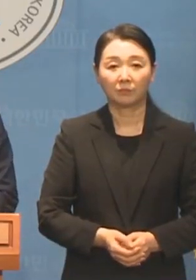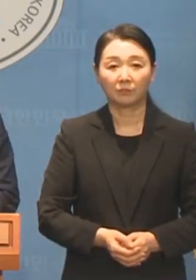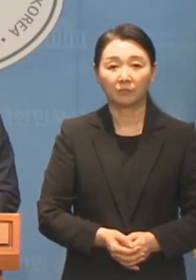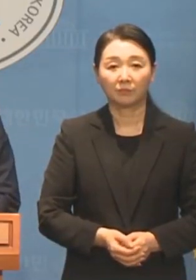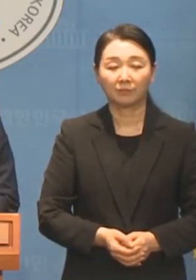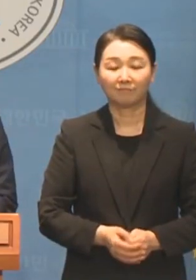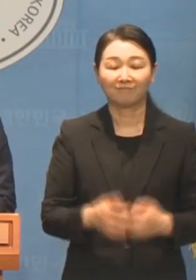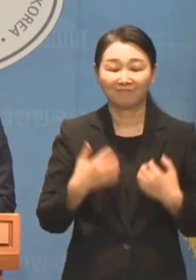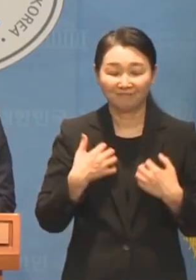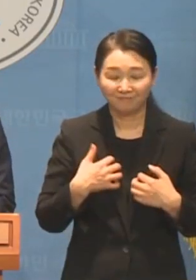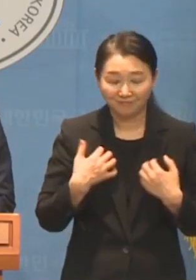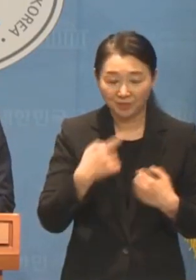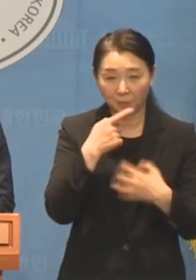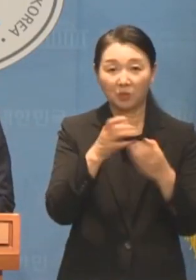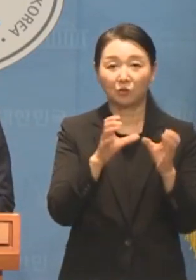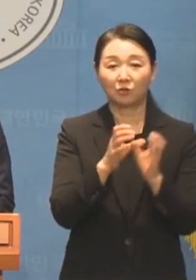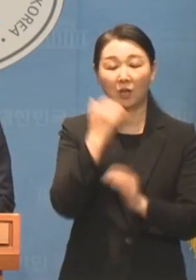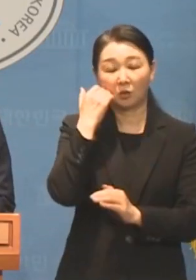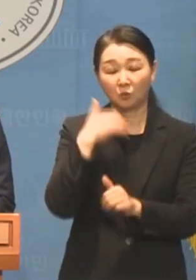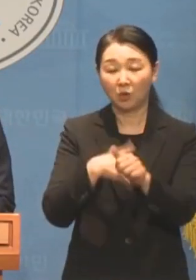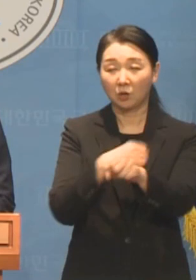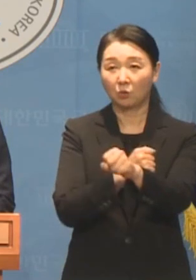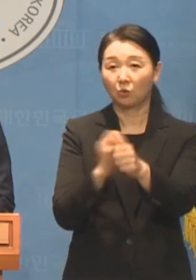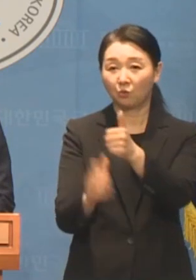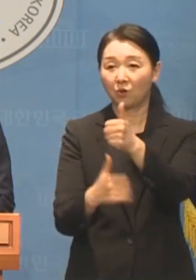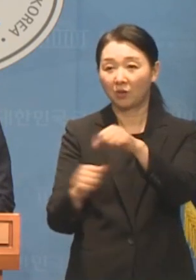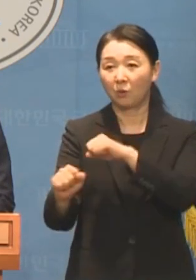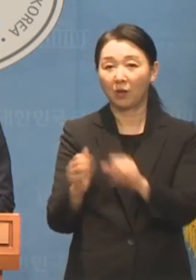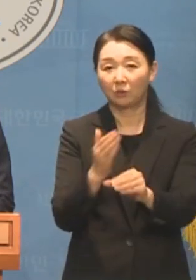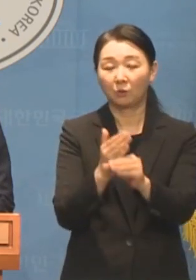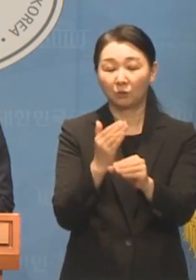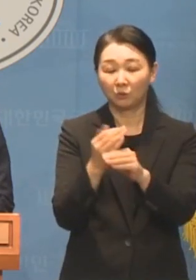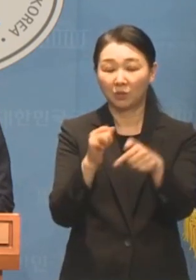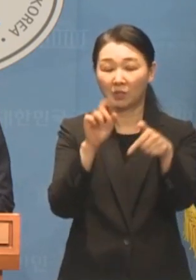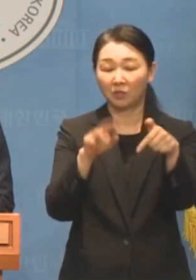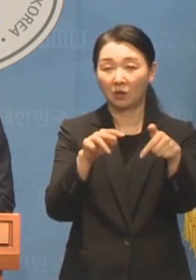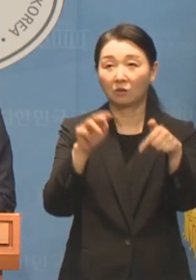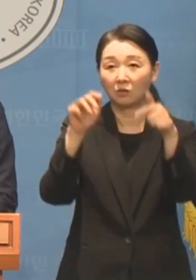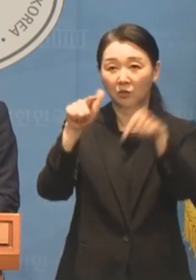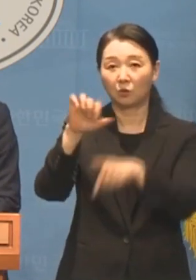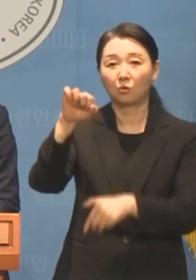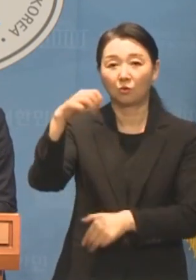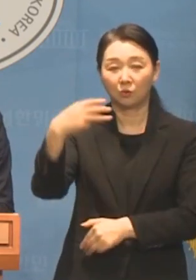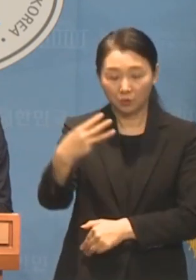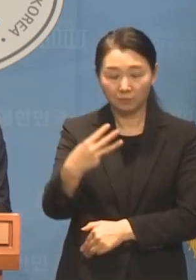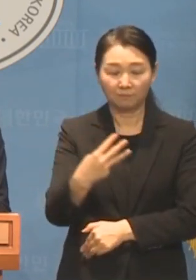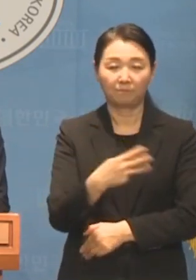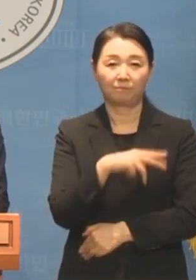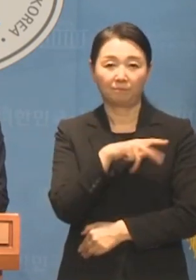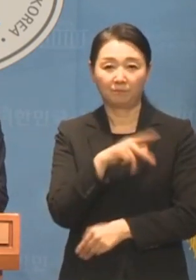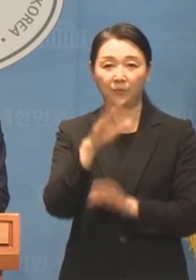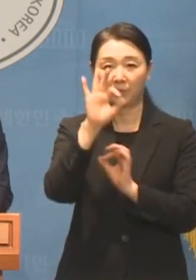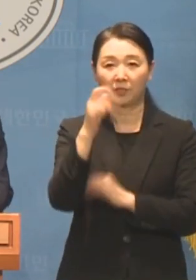예, 반갑습니다. 더불어민주당 환경노동위원회에서 활동하고 있고 인천 서구을 국회의원 이용우입니다.